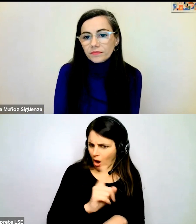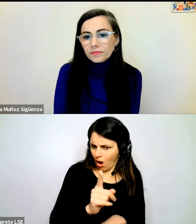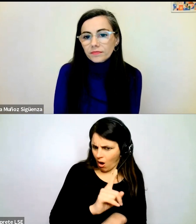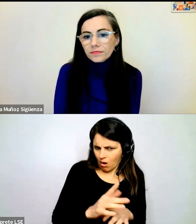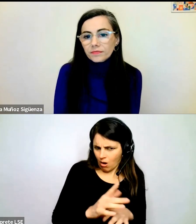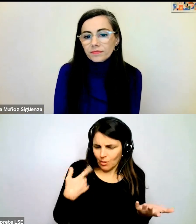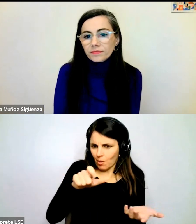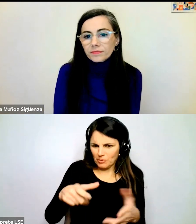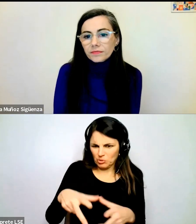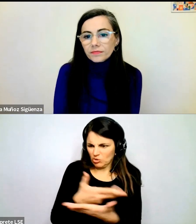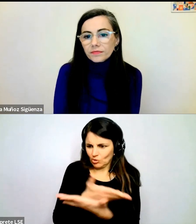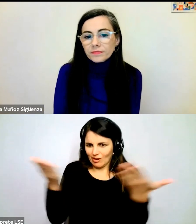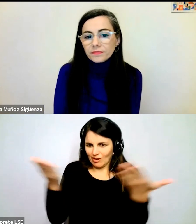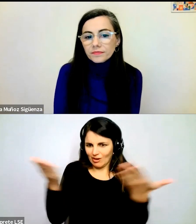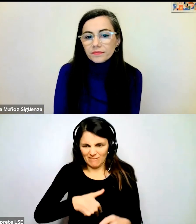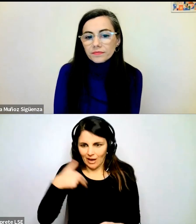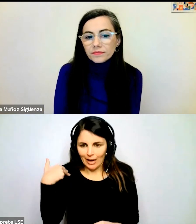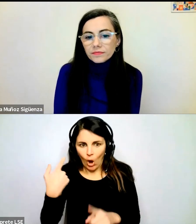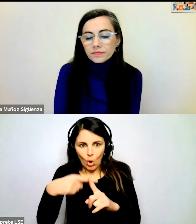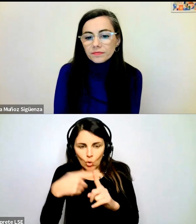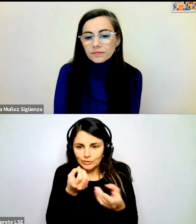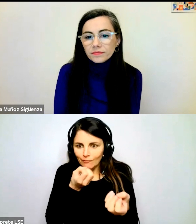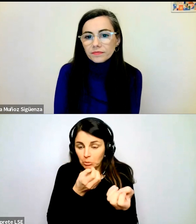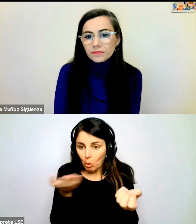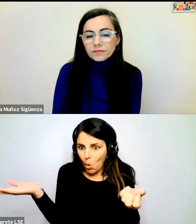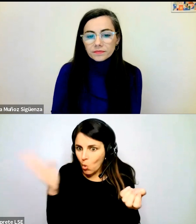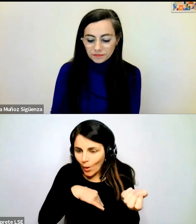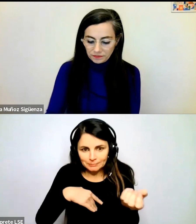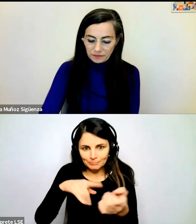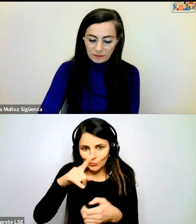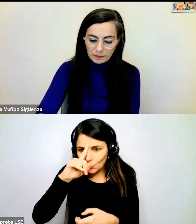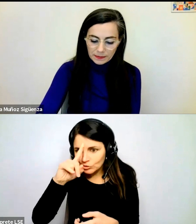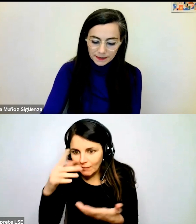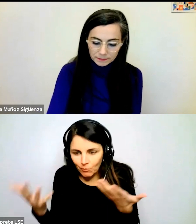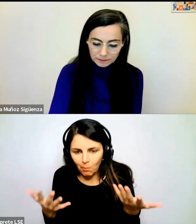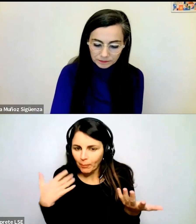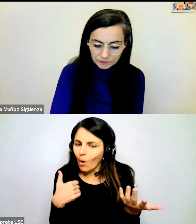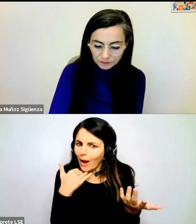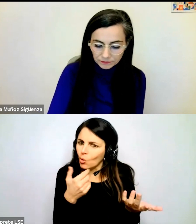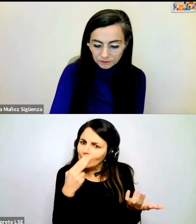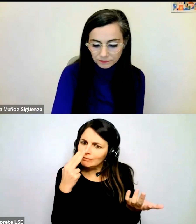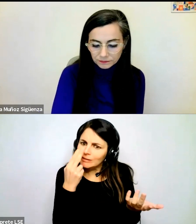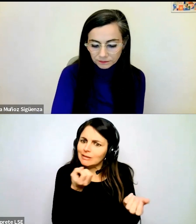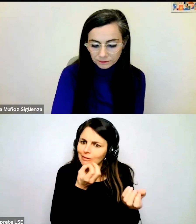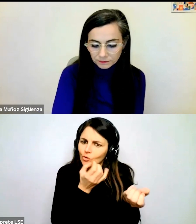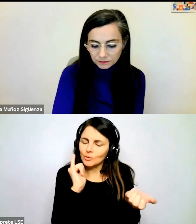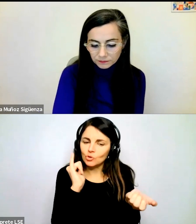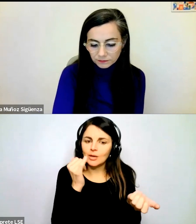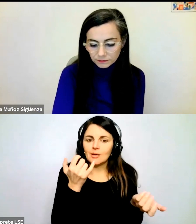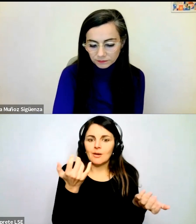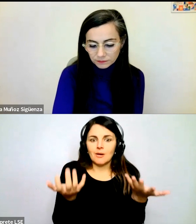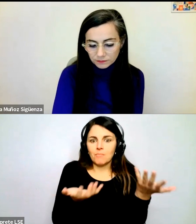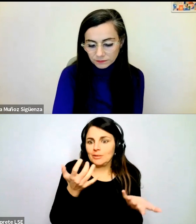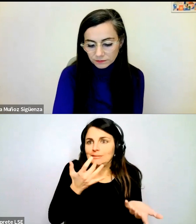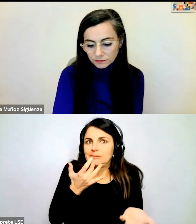no conocemos y que son muy interesantes de conocer y saber que están ahí y que podemos comunicarnos con ellos cuando tenemos